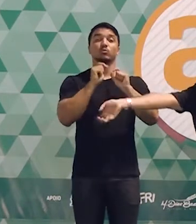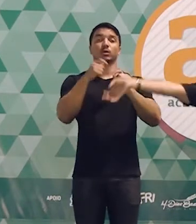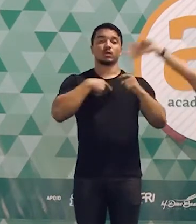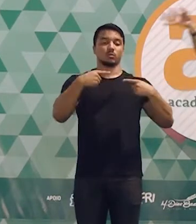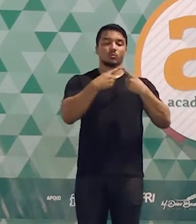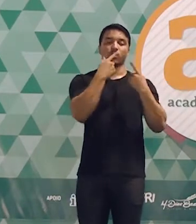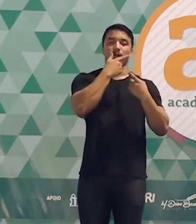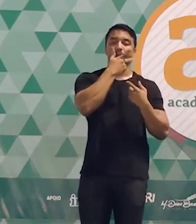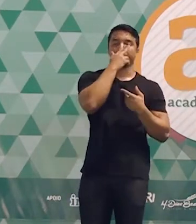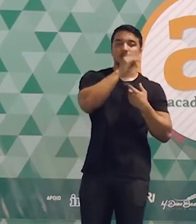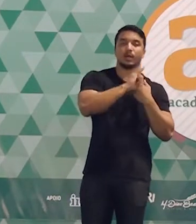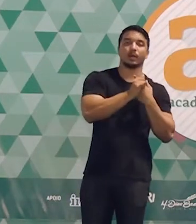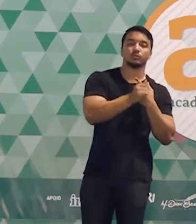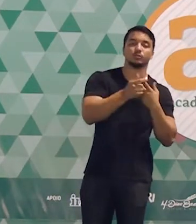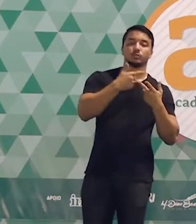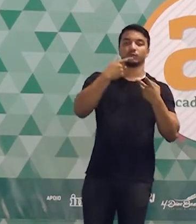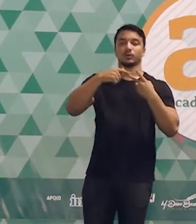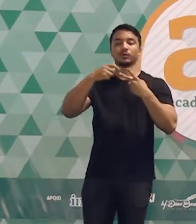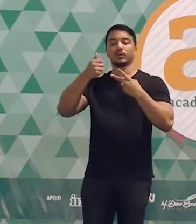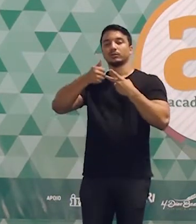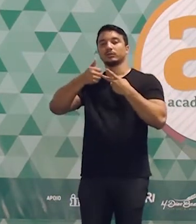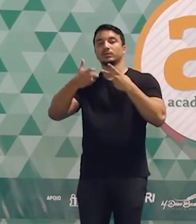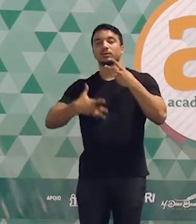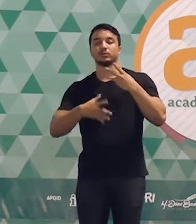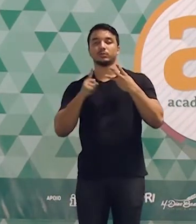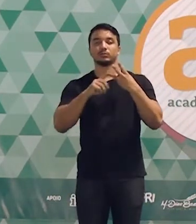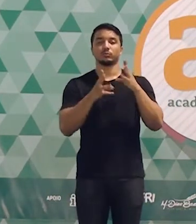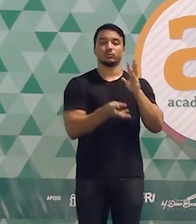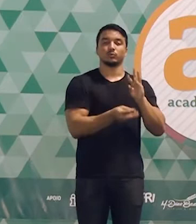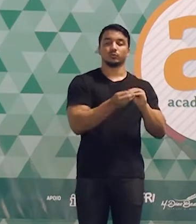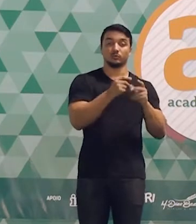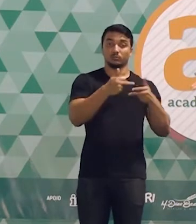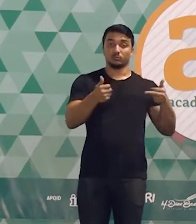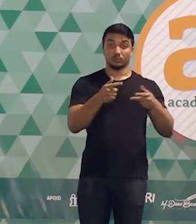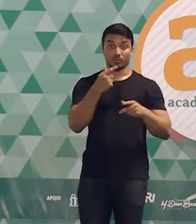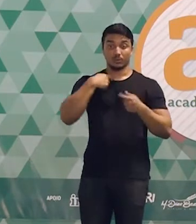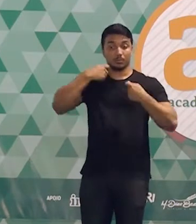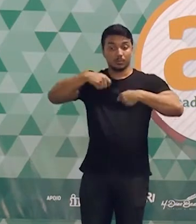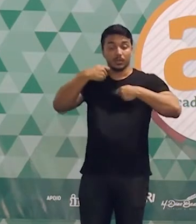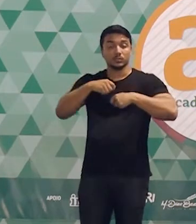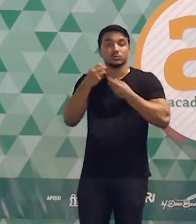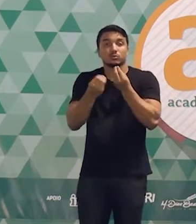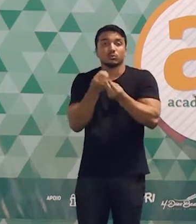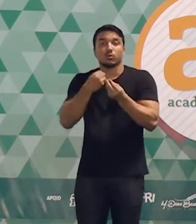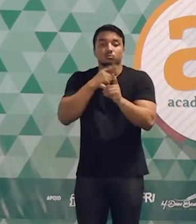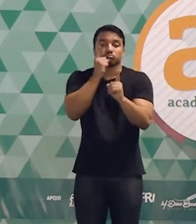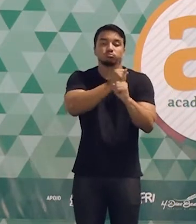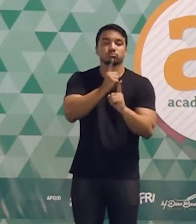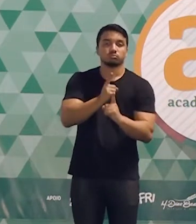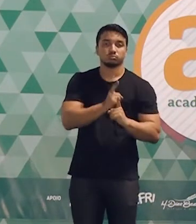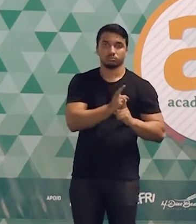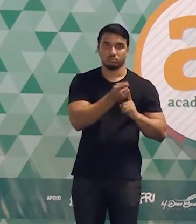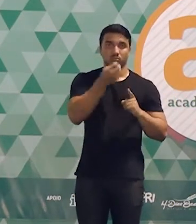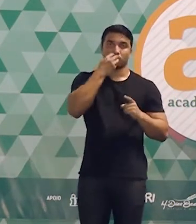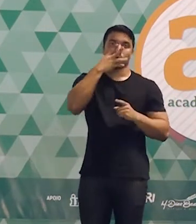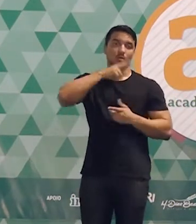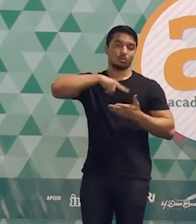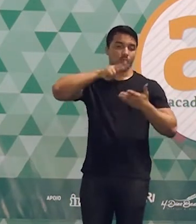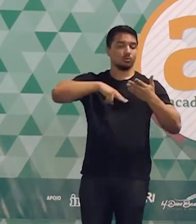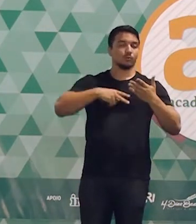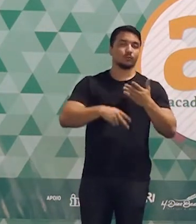é narrativo, que o texto é dissertativo, que o texto é injuntivo. Você tem que ser capaz de identificar isso como um bom leitor.